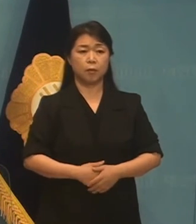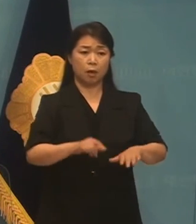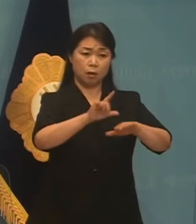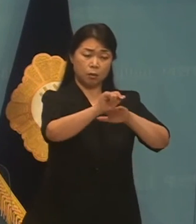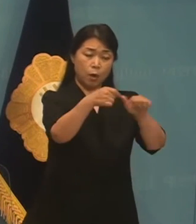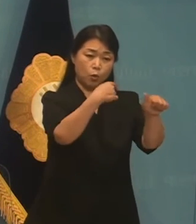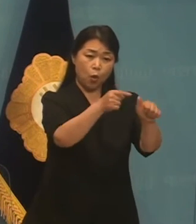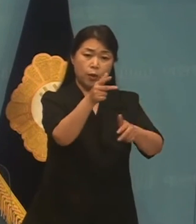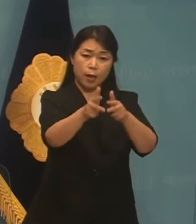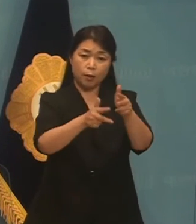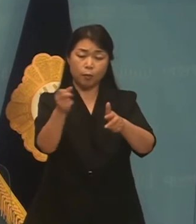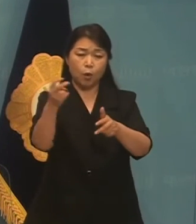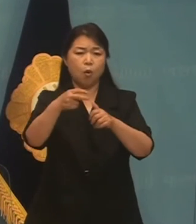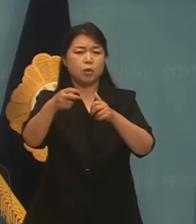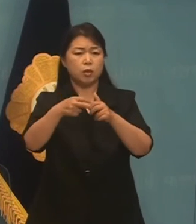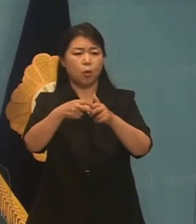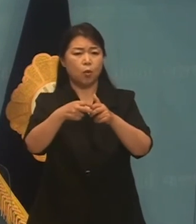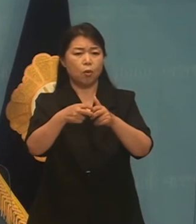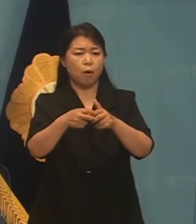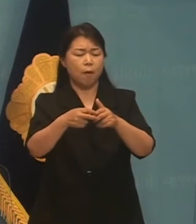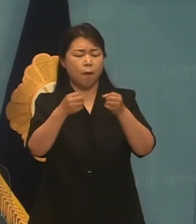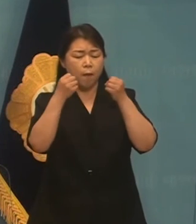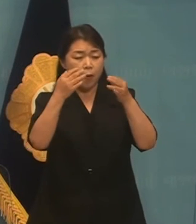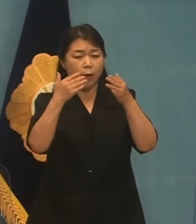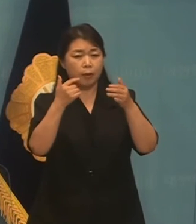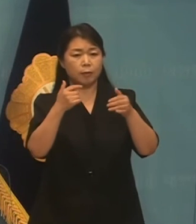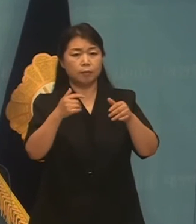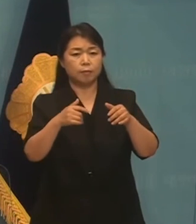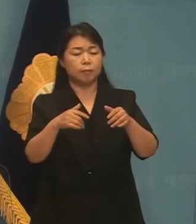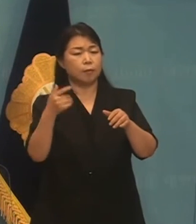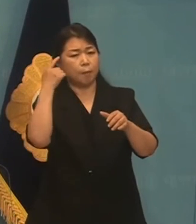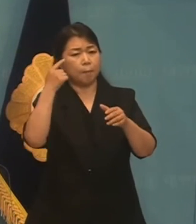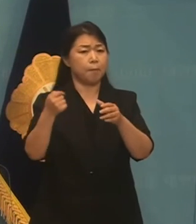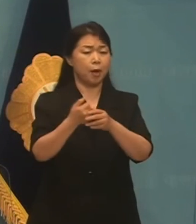지방의 교육과 산업 및 의료를 획기적으로 지원해서